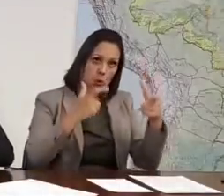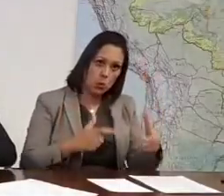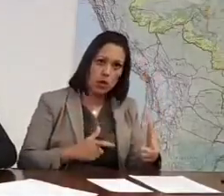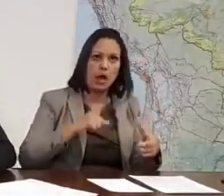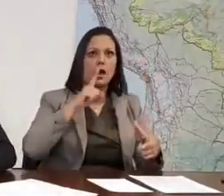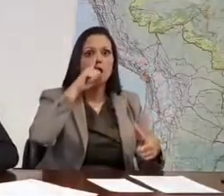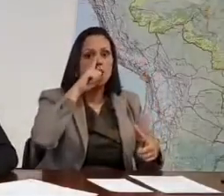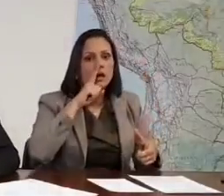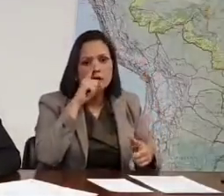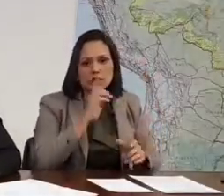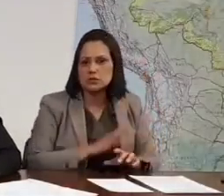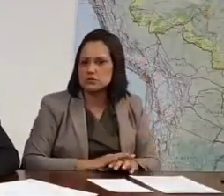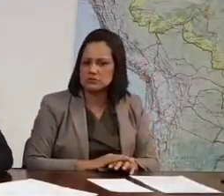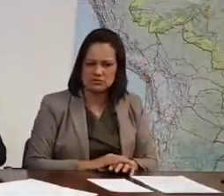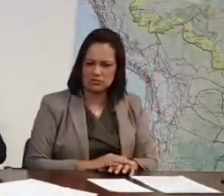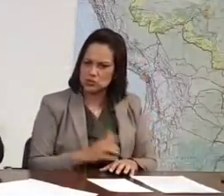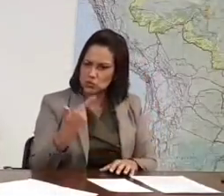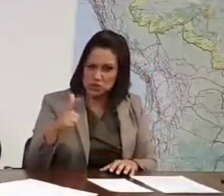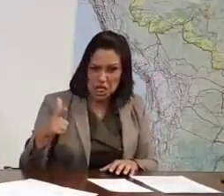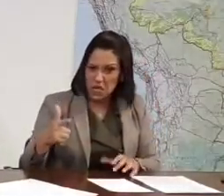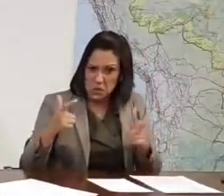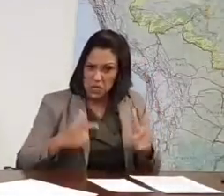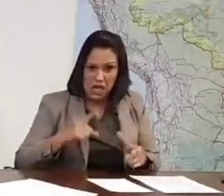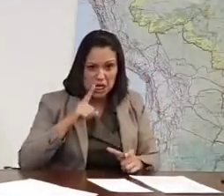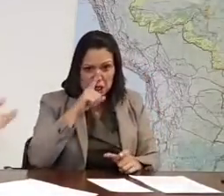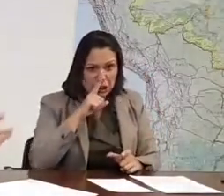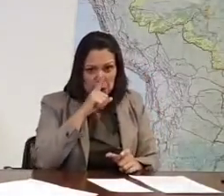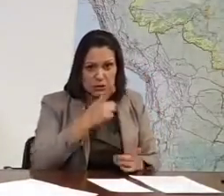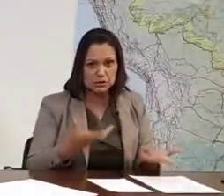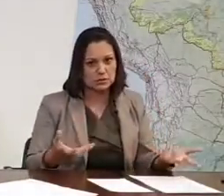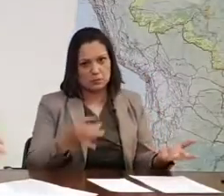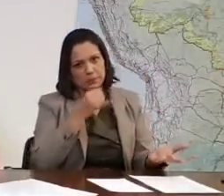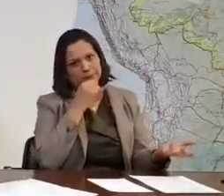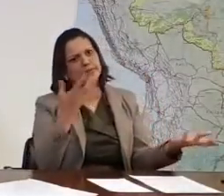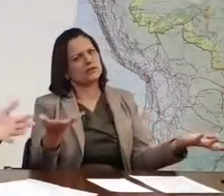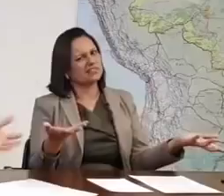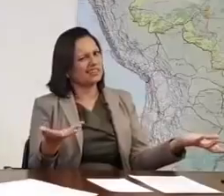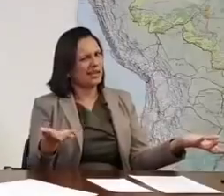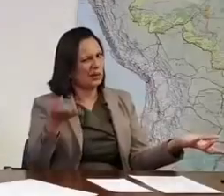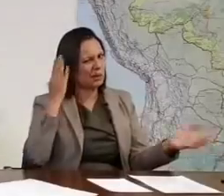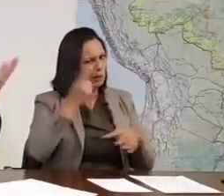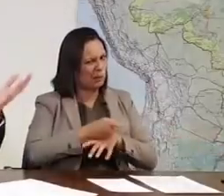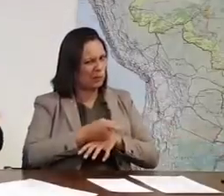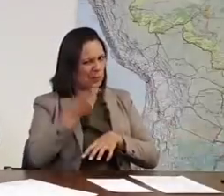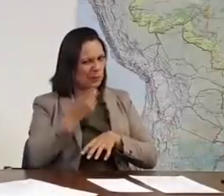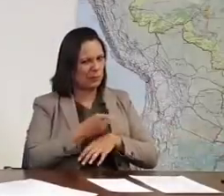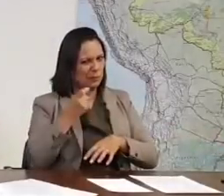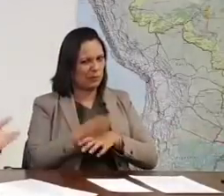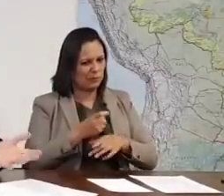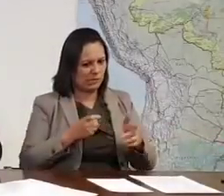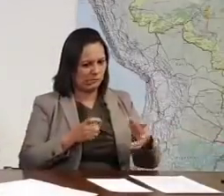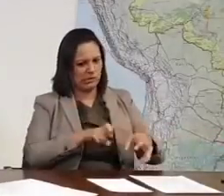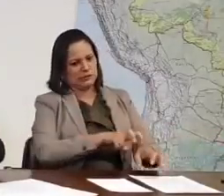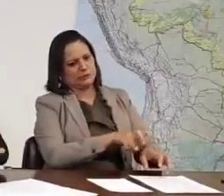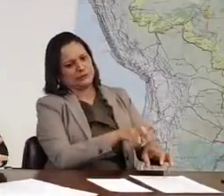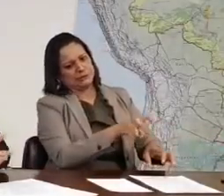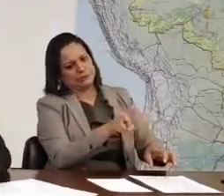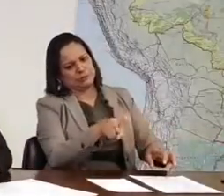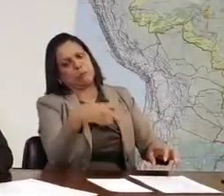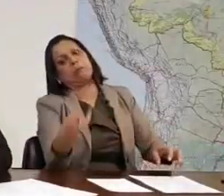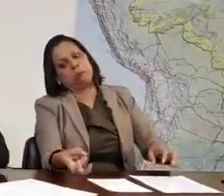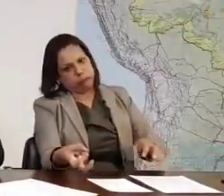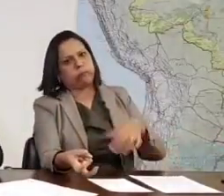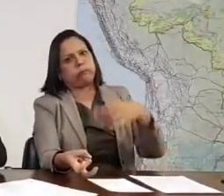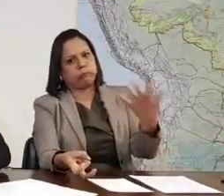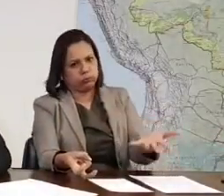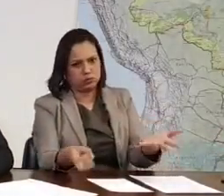de risco, não tem local de risco. Você, ninguém é otário, tem uma curva na frente, uma ribanceira, o cara entrar 80, 90, 100 por hora. Não é otário, não faz isso